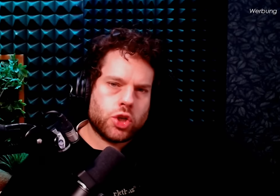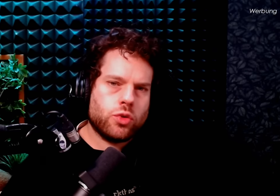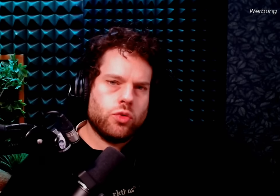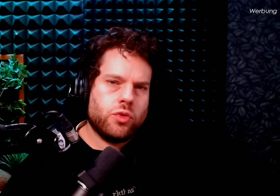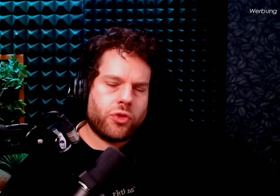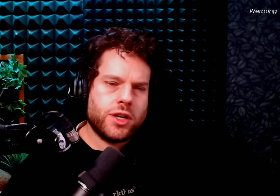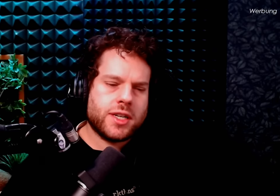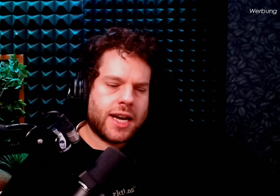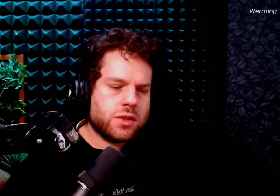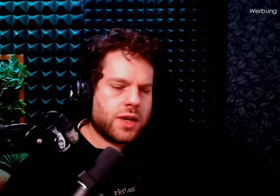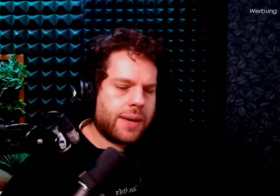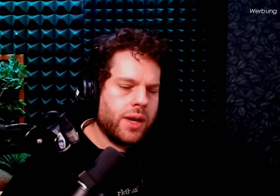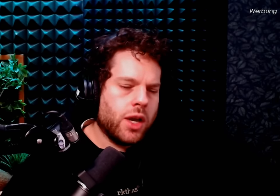es immer schön, einen guten Freund an der Hand zu haben.